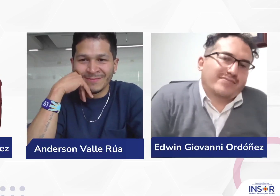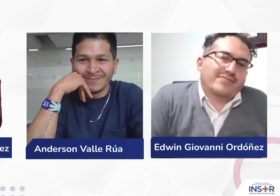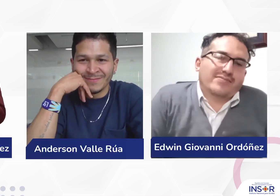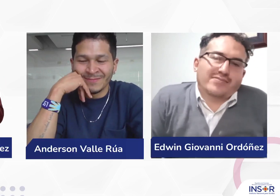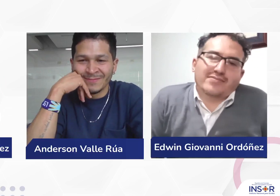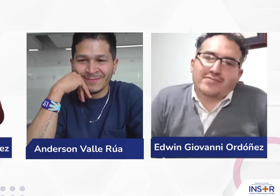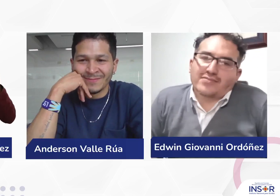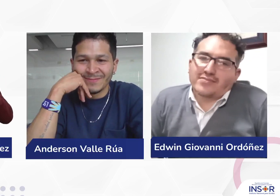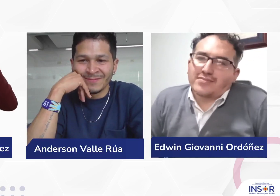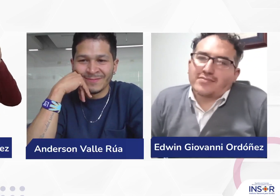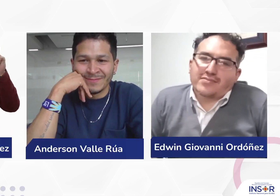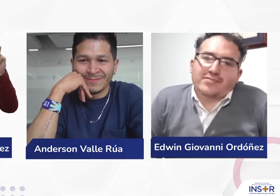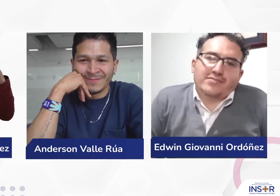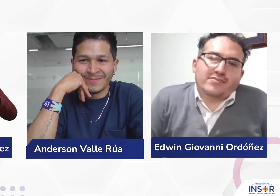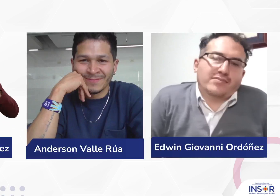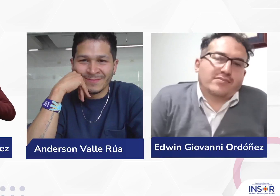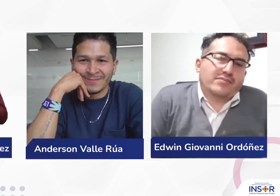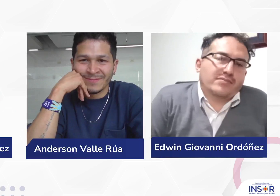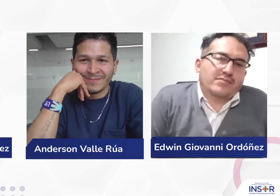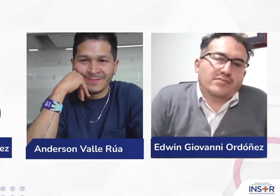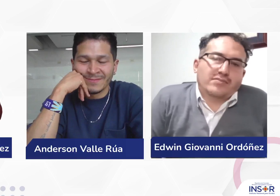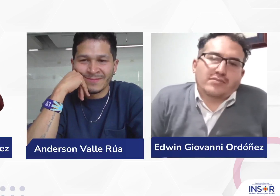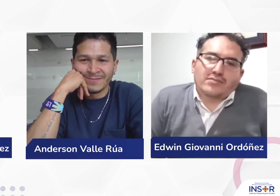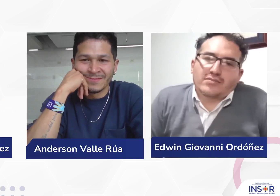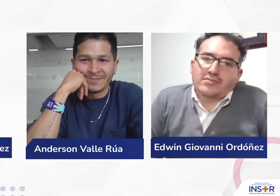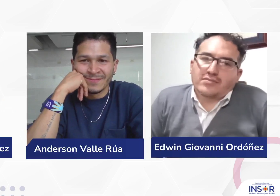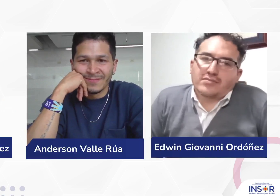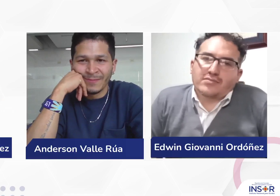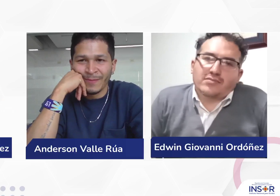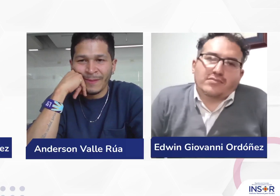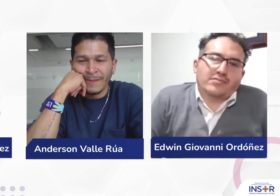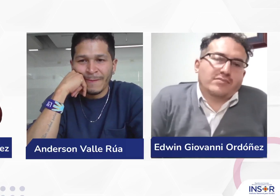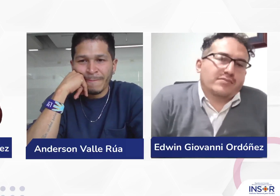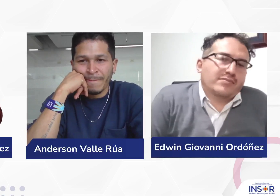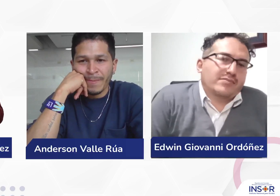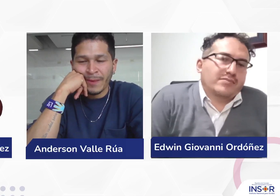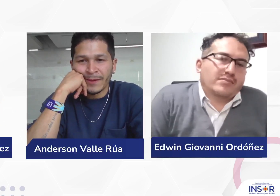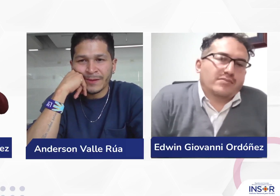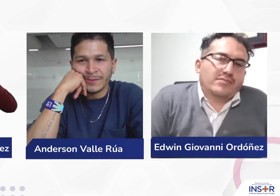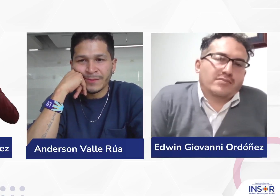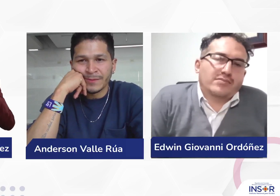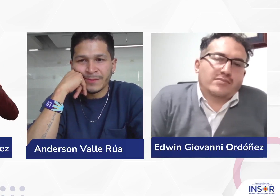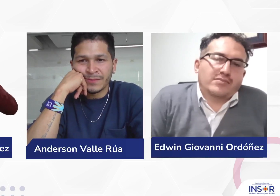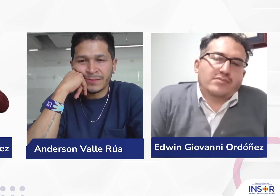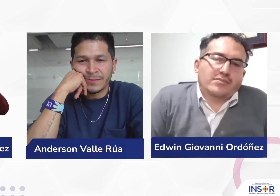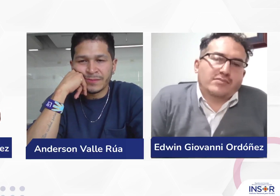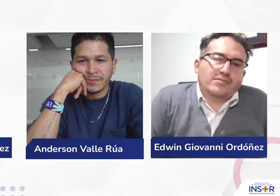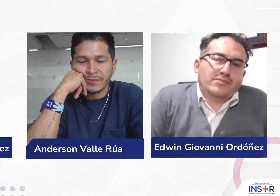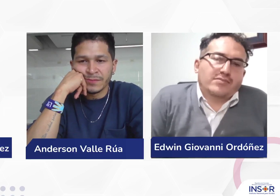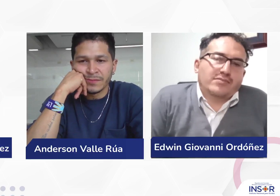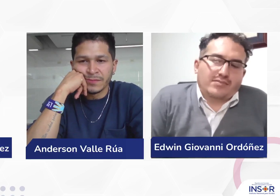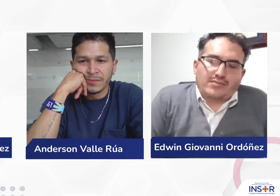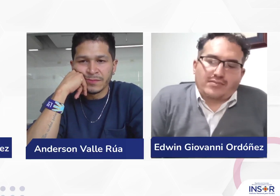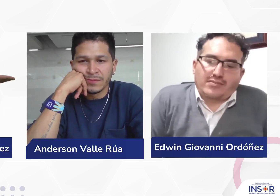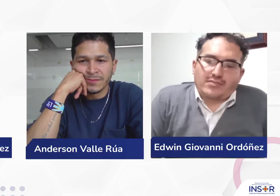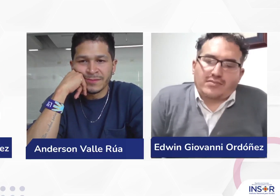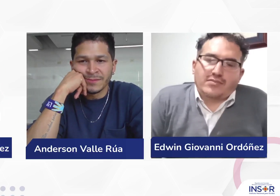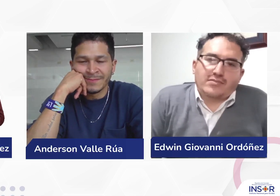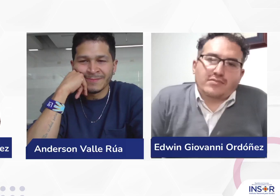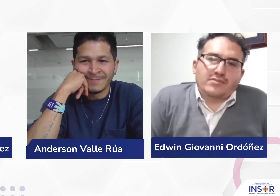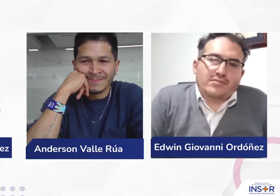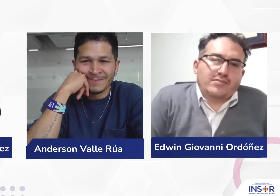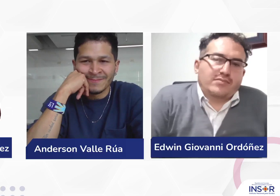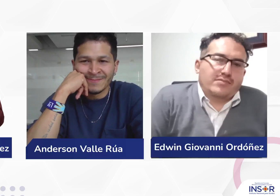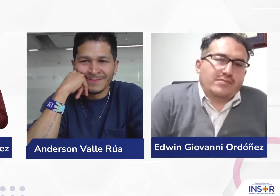y también de plasmar o poner sobre la mesa esos nuevos debates. Sus presentaciones, Edwin y Anderson, pues han hecho que puedan surgir